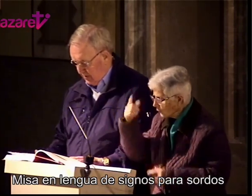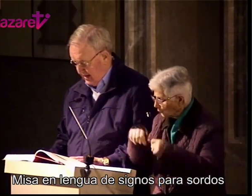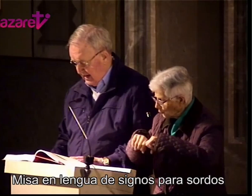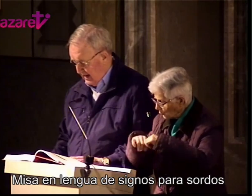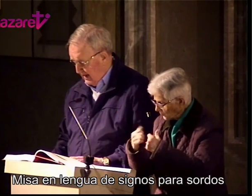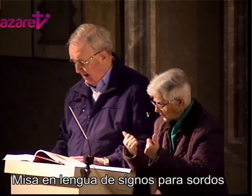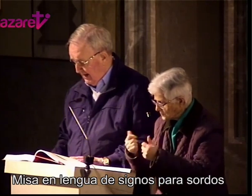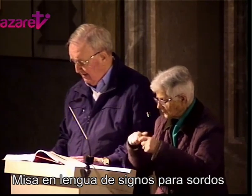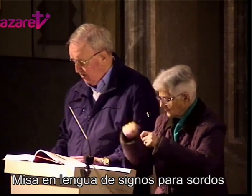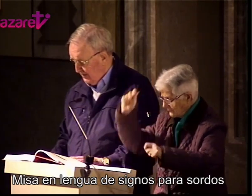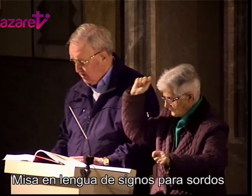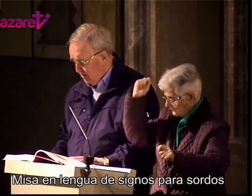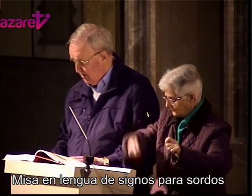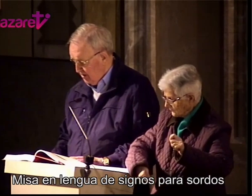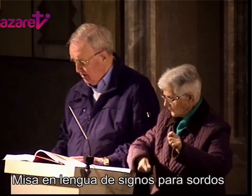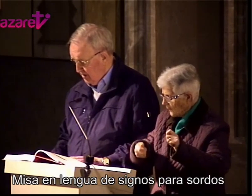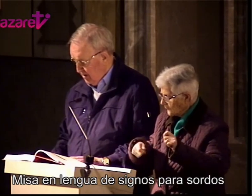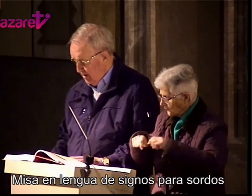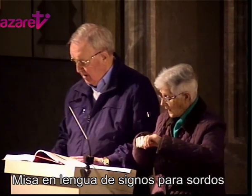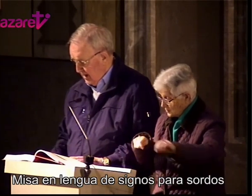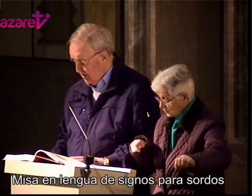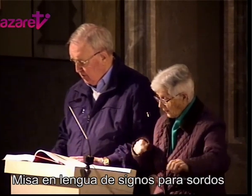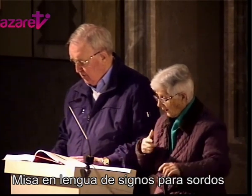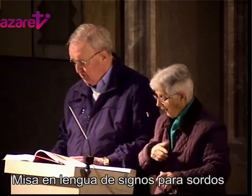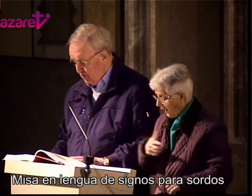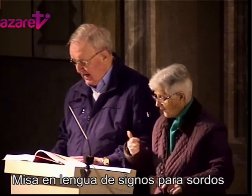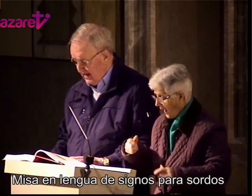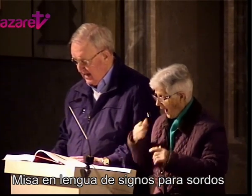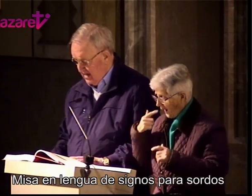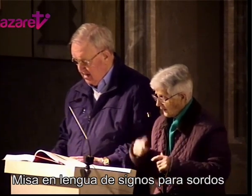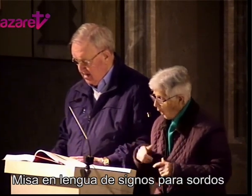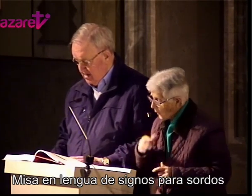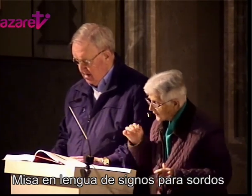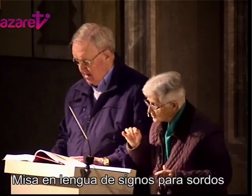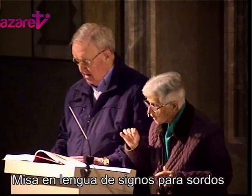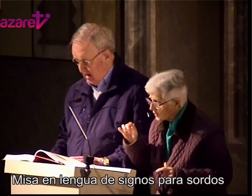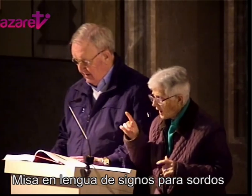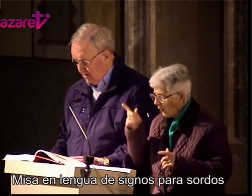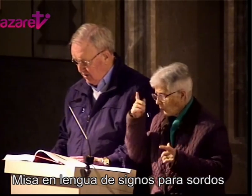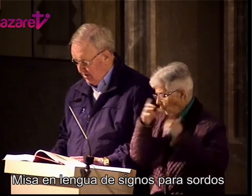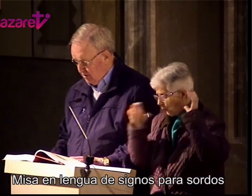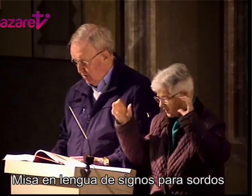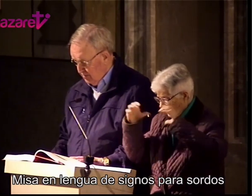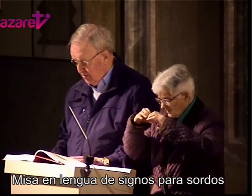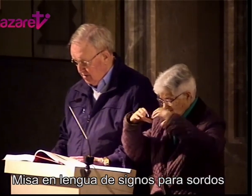Porque la vara del opresor, el yugo de su carga, el bastón de su hombro,